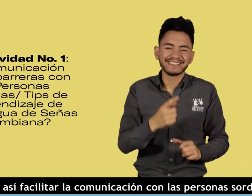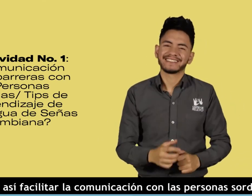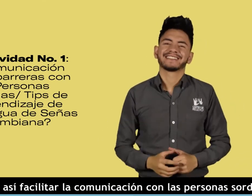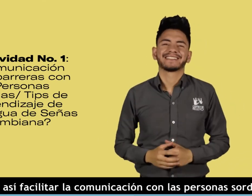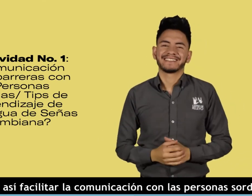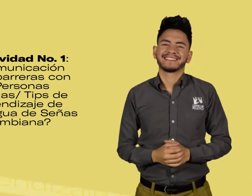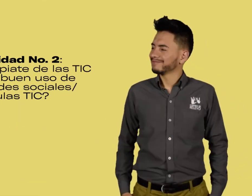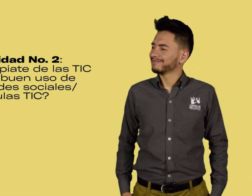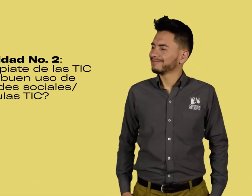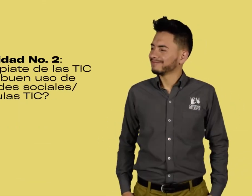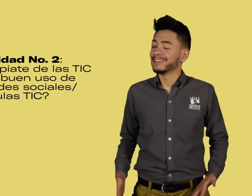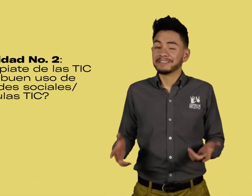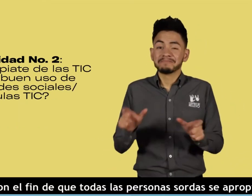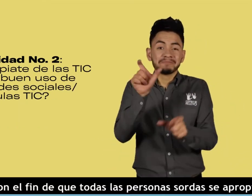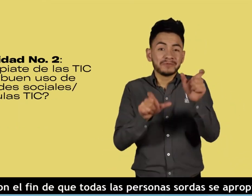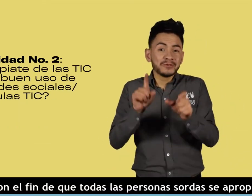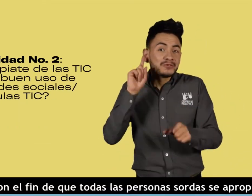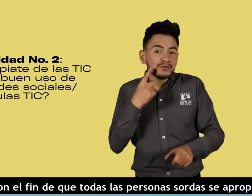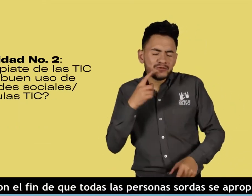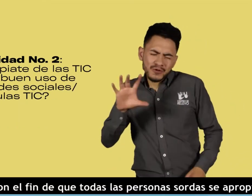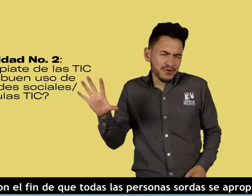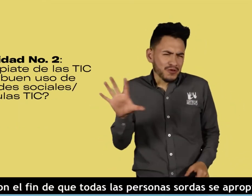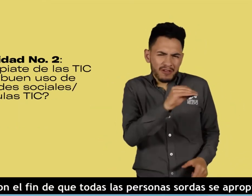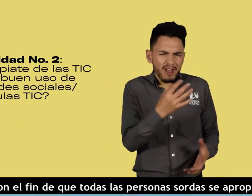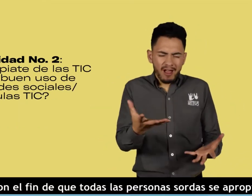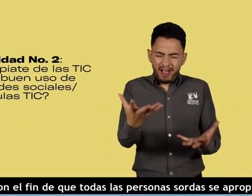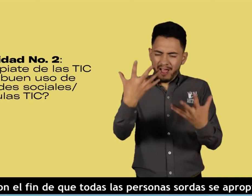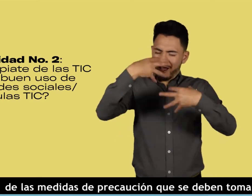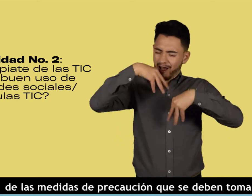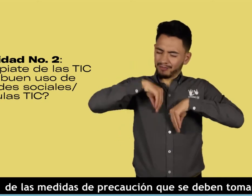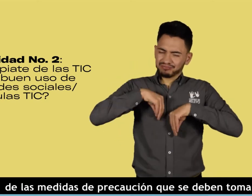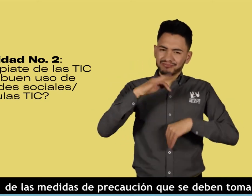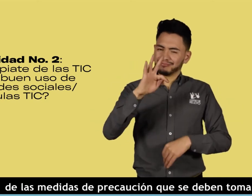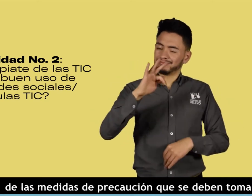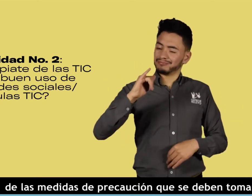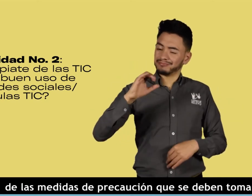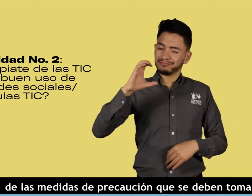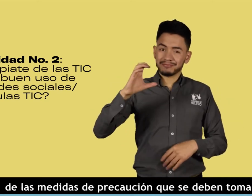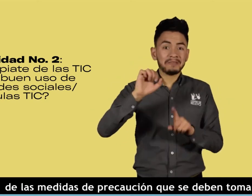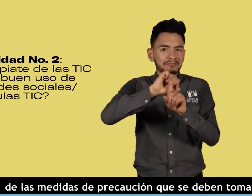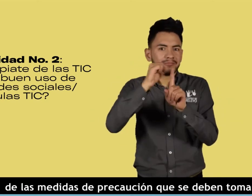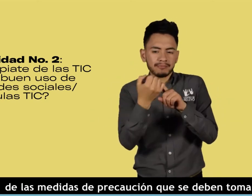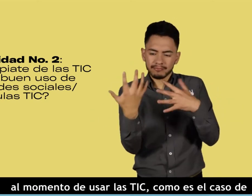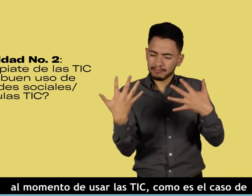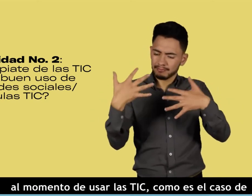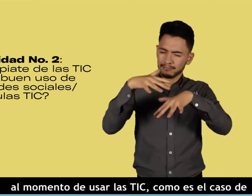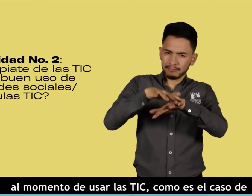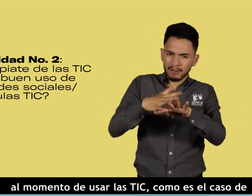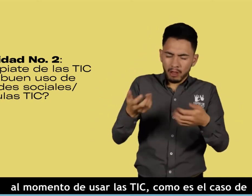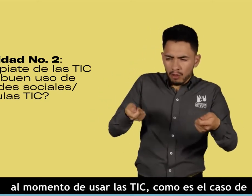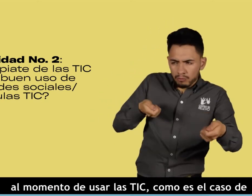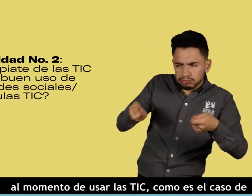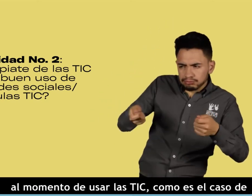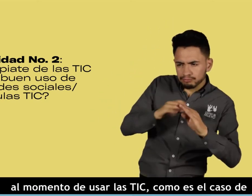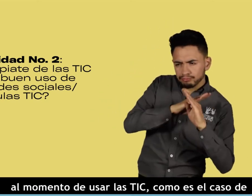la comunicación con las personas sordas. Con el fin de que todas las personas sordas se apropien de las medidas de precaución que se deben tomar al momento de usar las